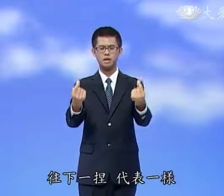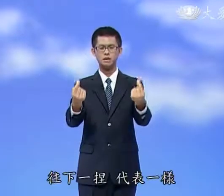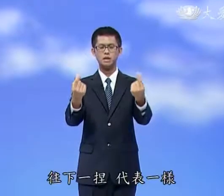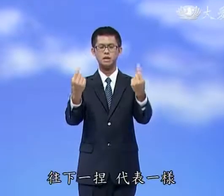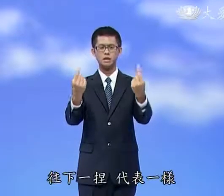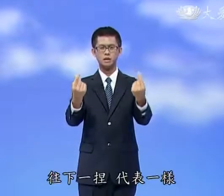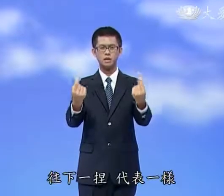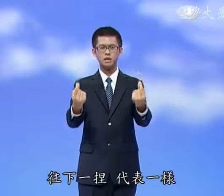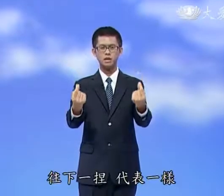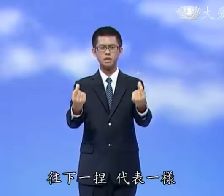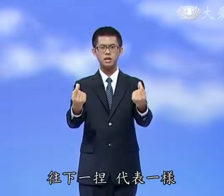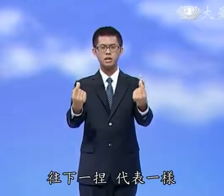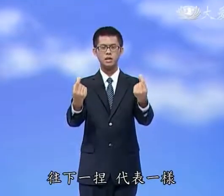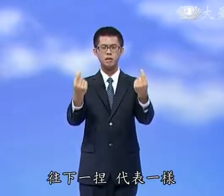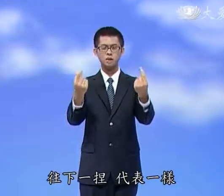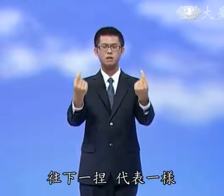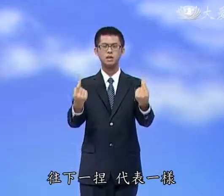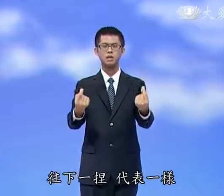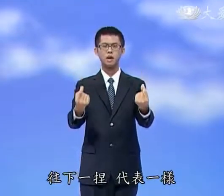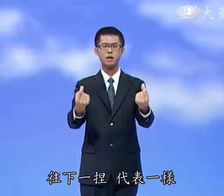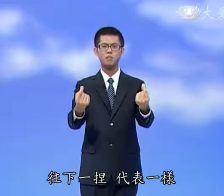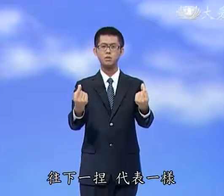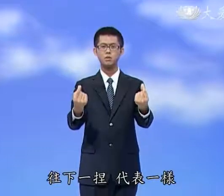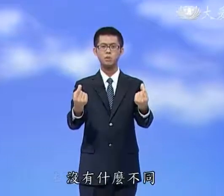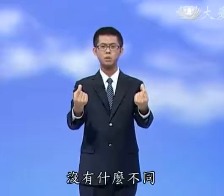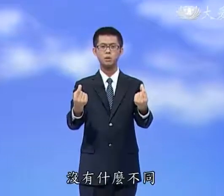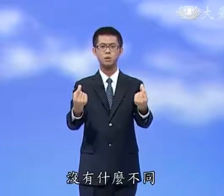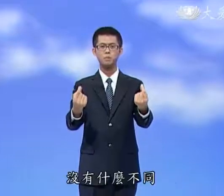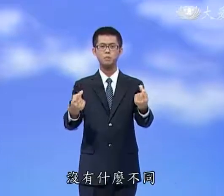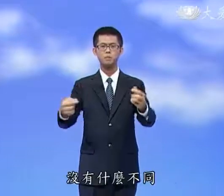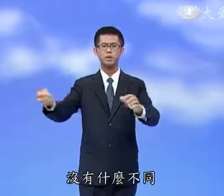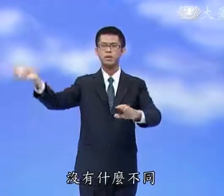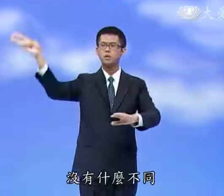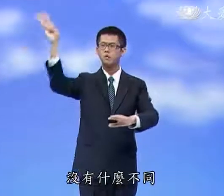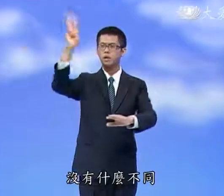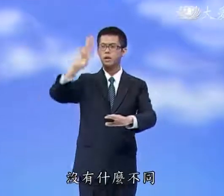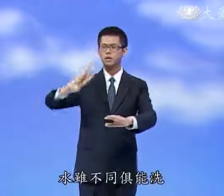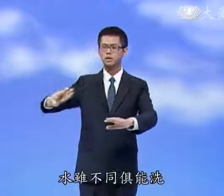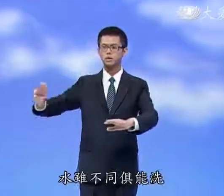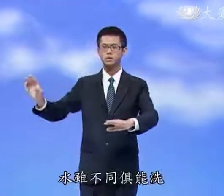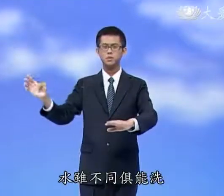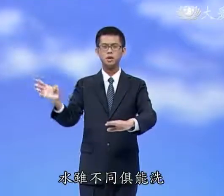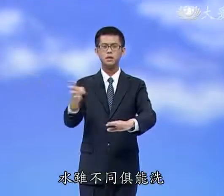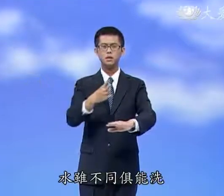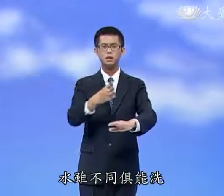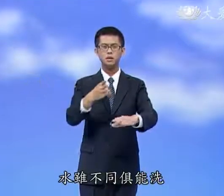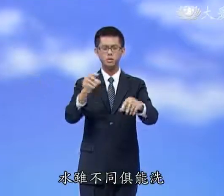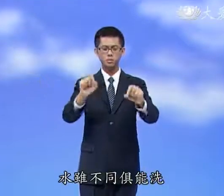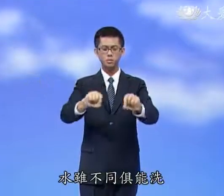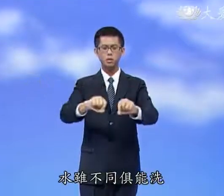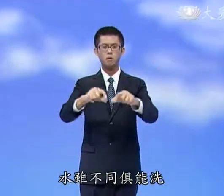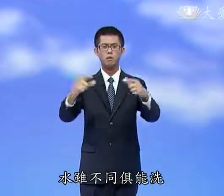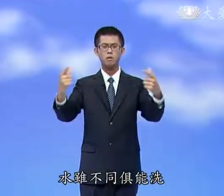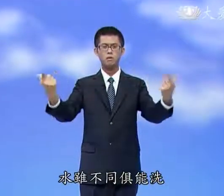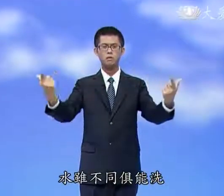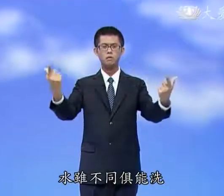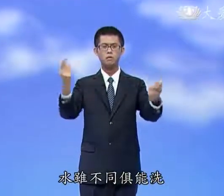下一捏，代表一样，没有什么不同。水虽不同，